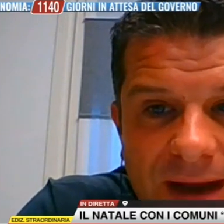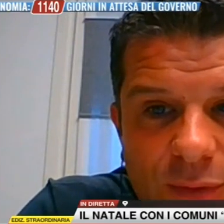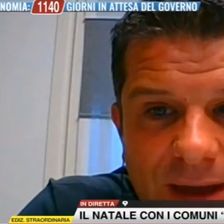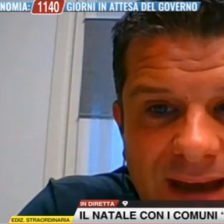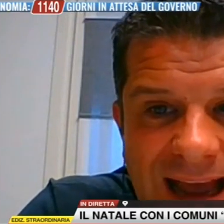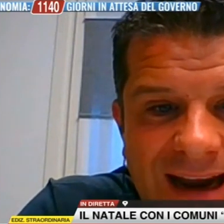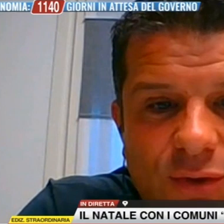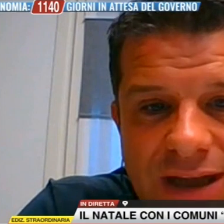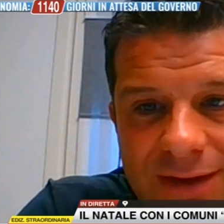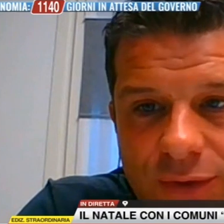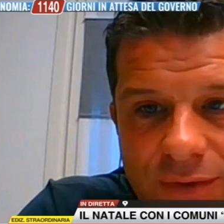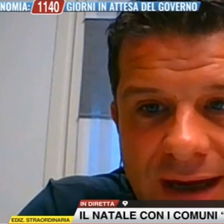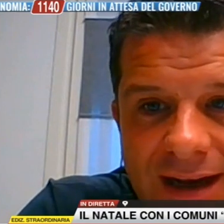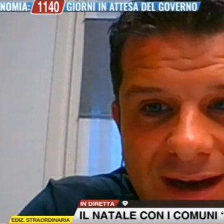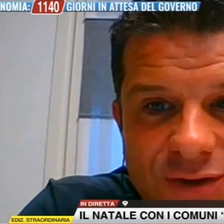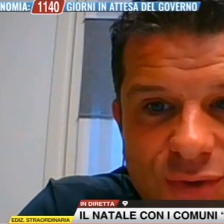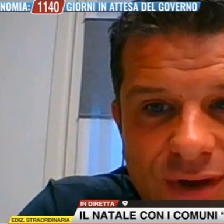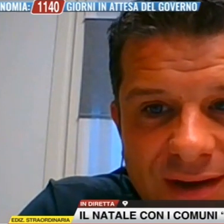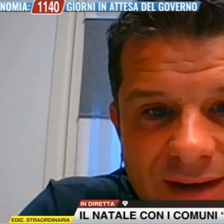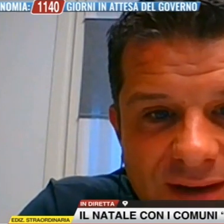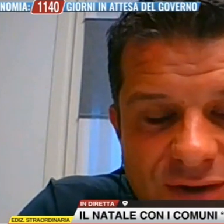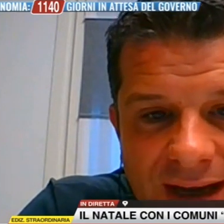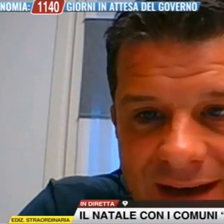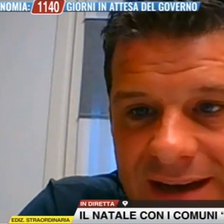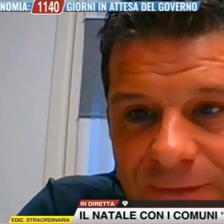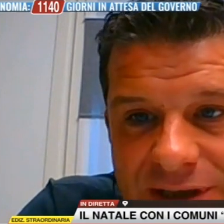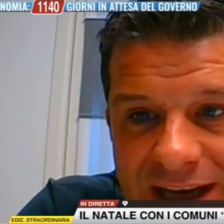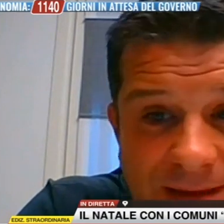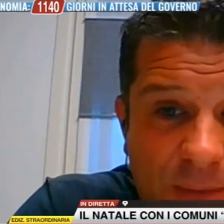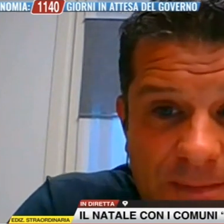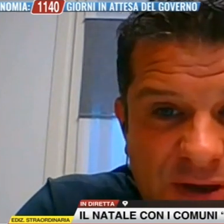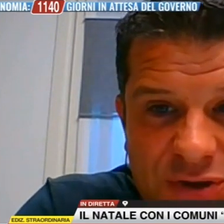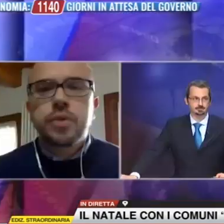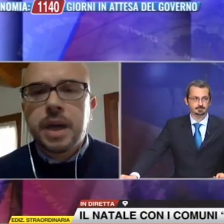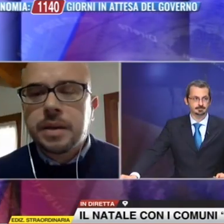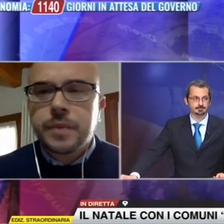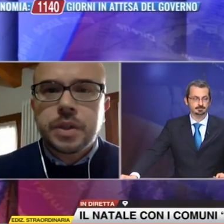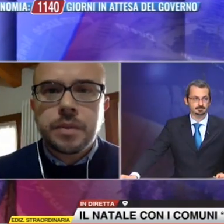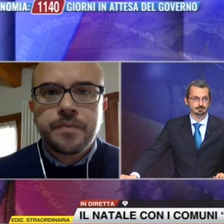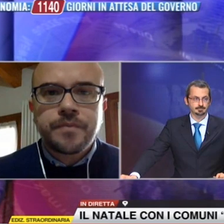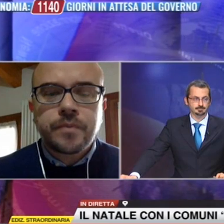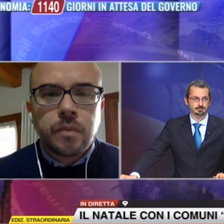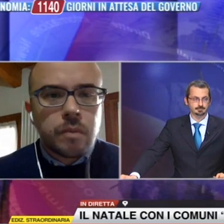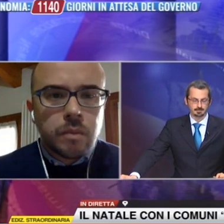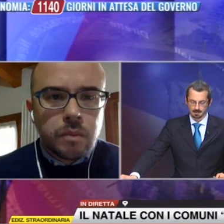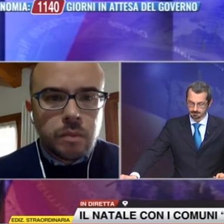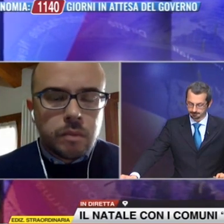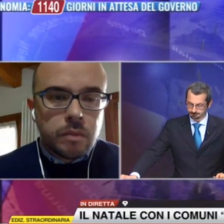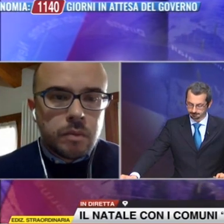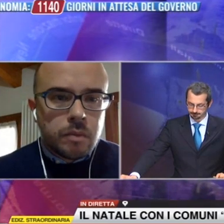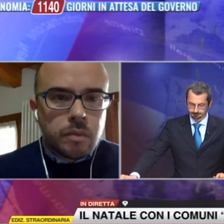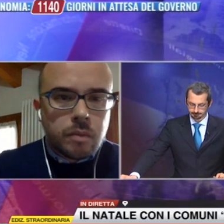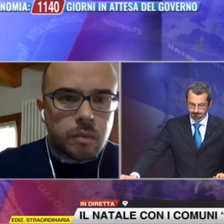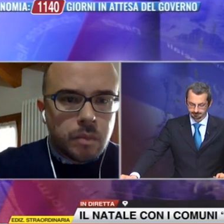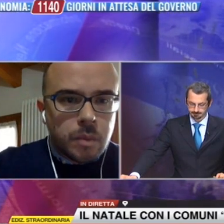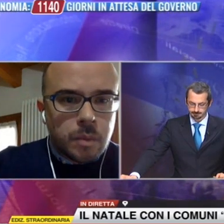problema attualmente è lo Stato, non è la regione. Cioè, l'inefficienza, ma ormai penso sia sotto gli occhi di tutti, cioè le inefficienze